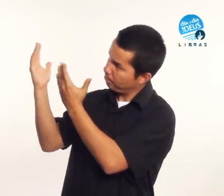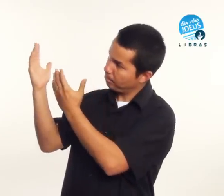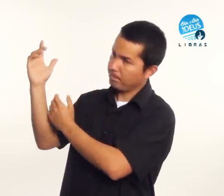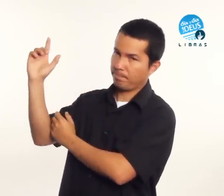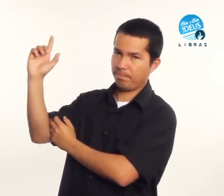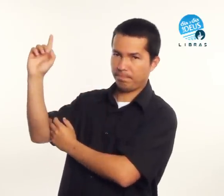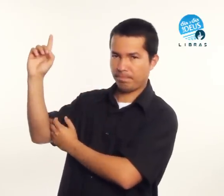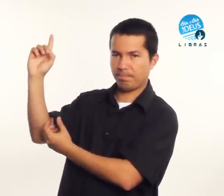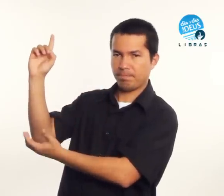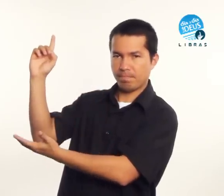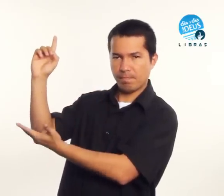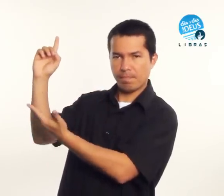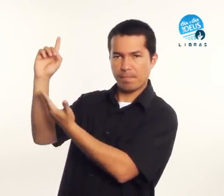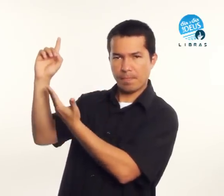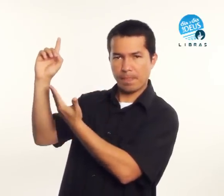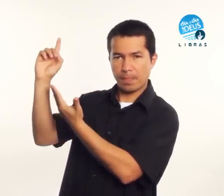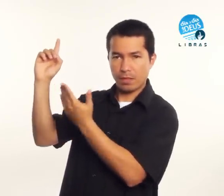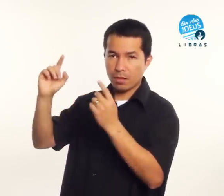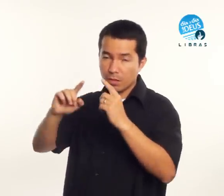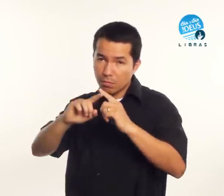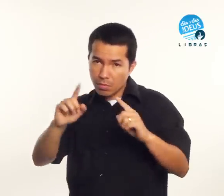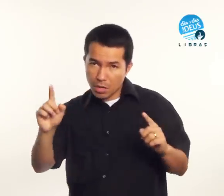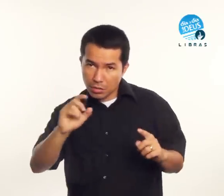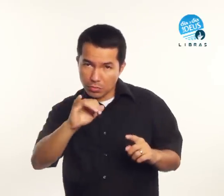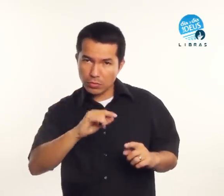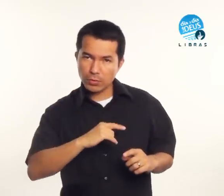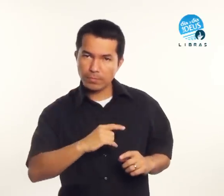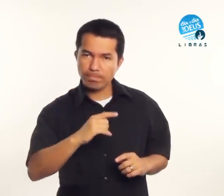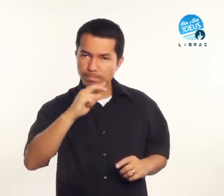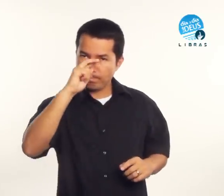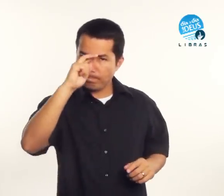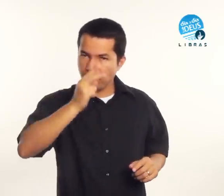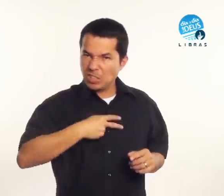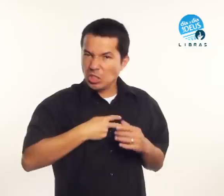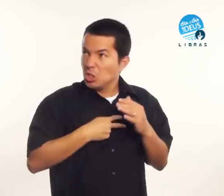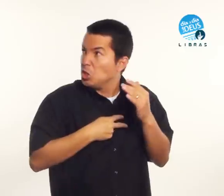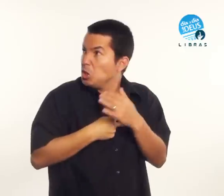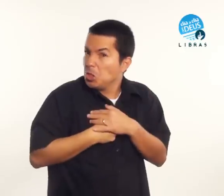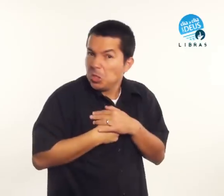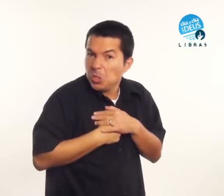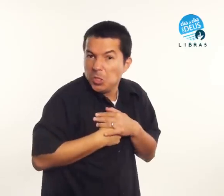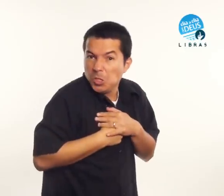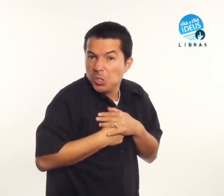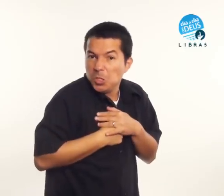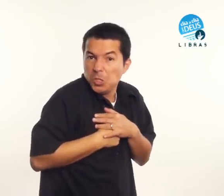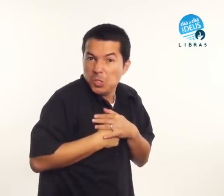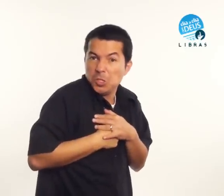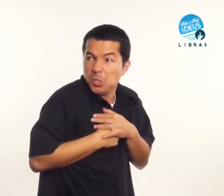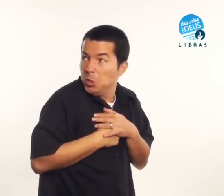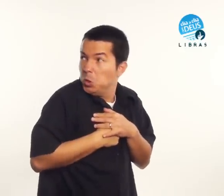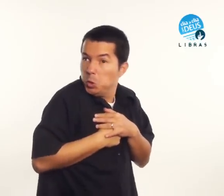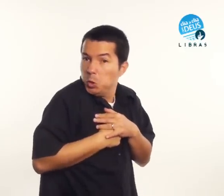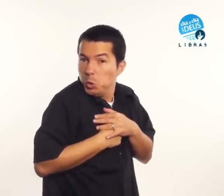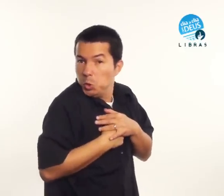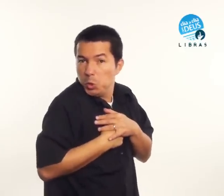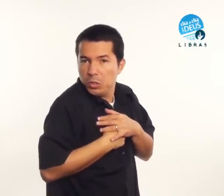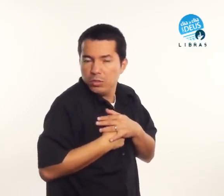E quando eu não consigo abrir mão da minha posse, do meu controle, eu sou o dono, sou eu